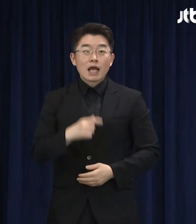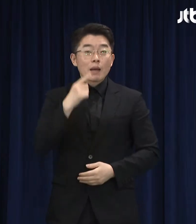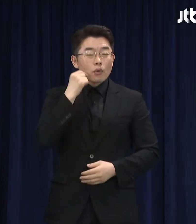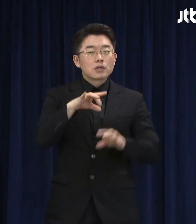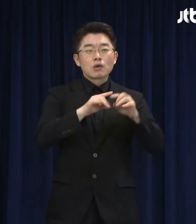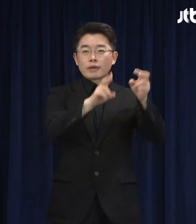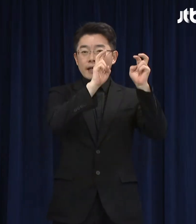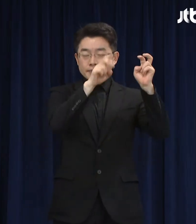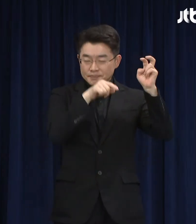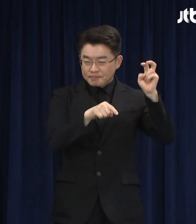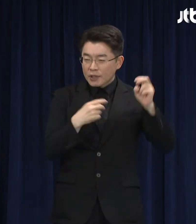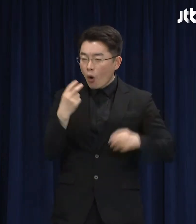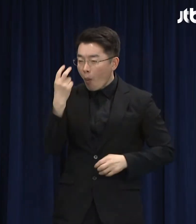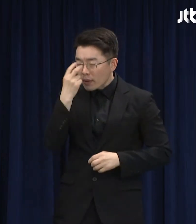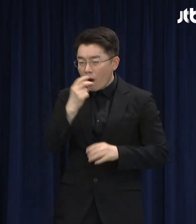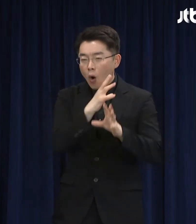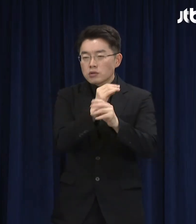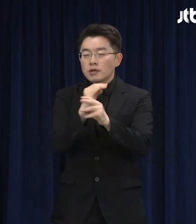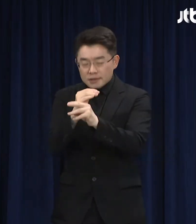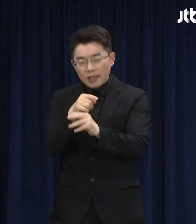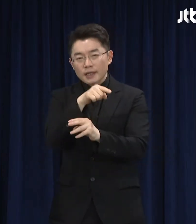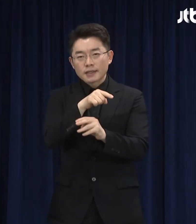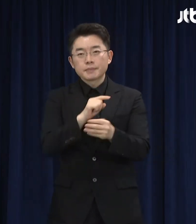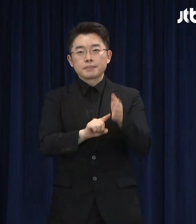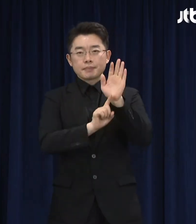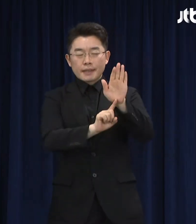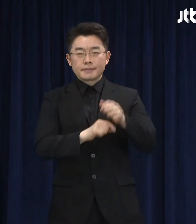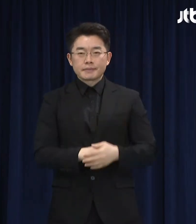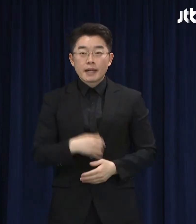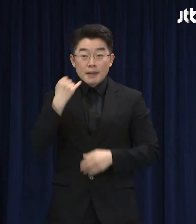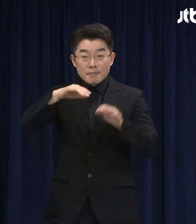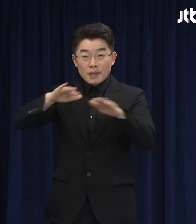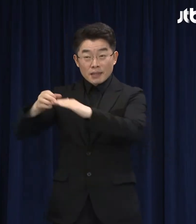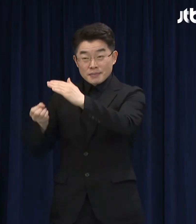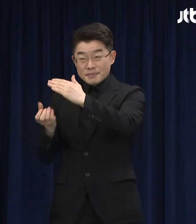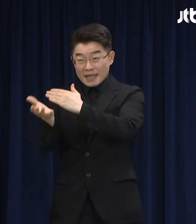계획인데요. 해양으로 방출되기 전에